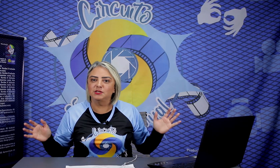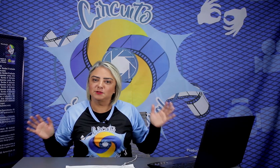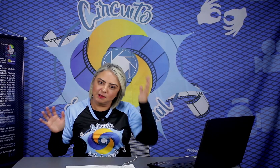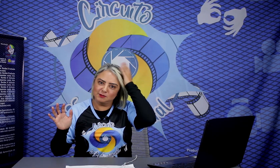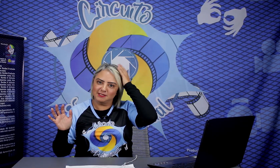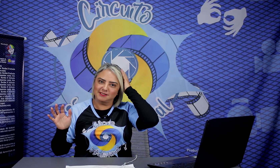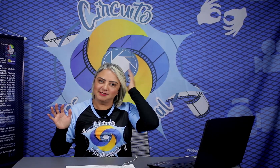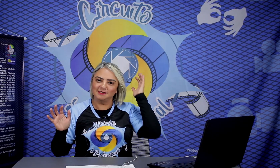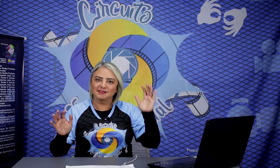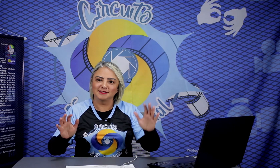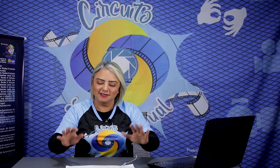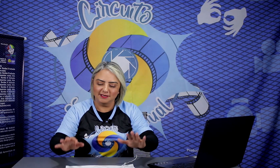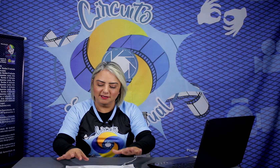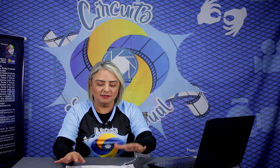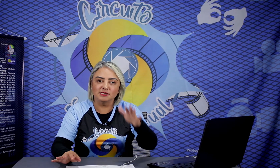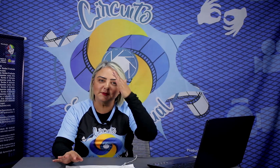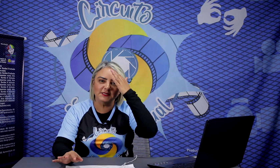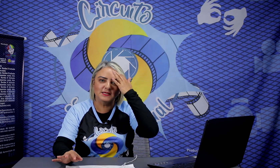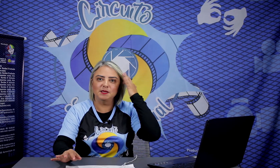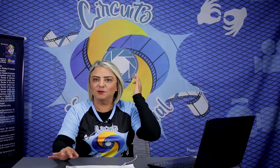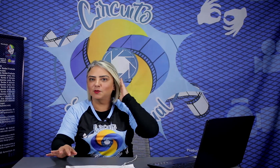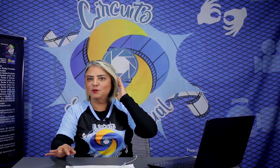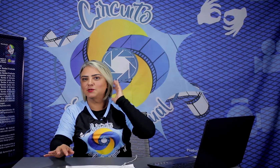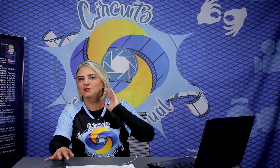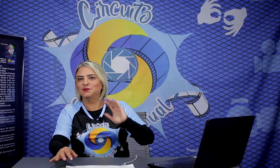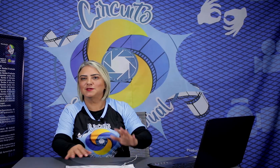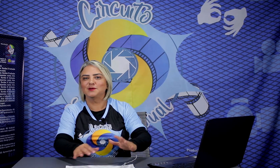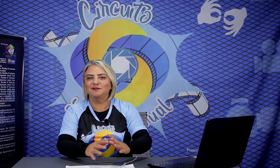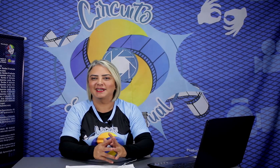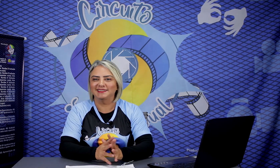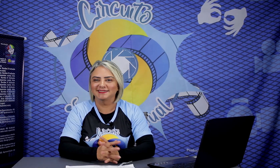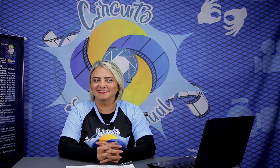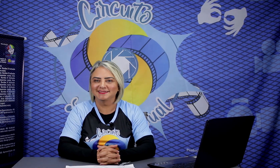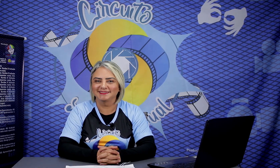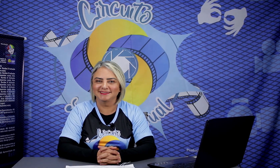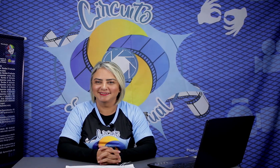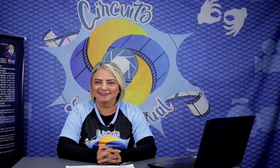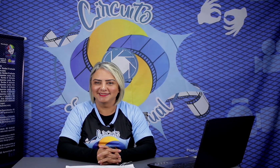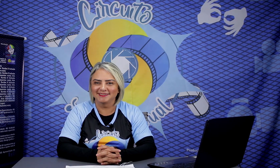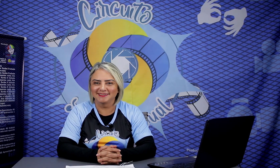bem bonitinho. Vocês perceberam, hoje eu tô escovada.